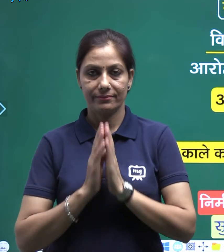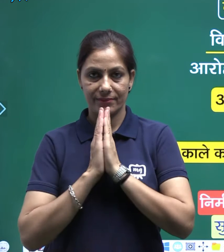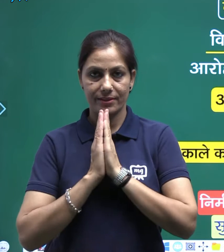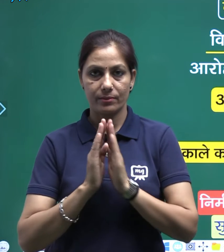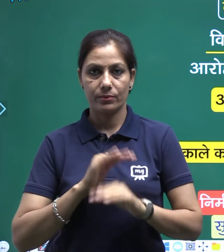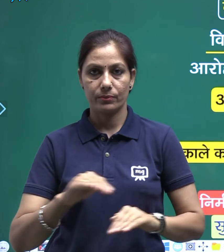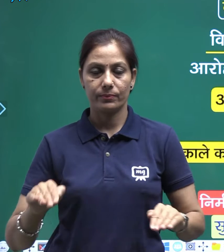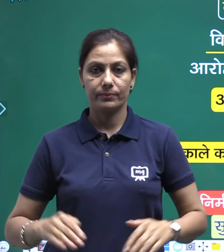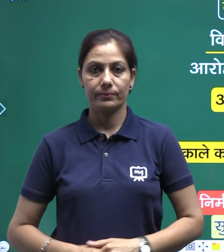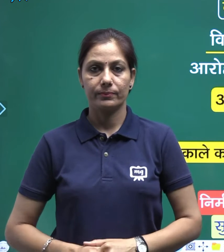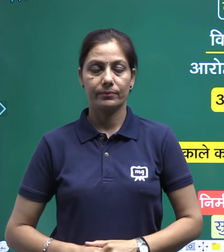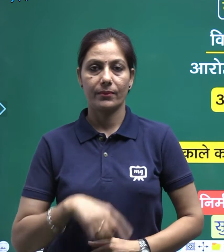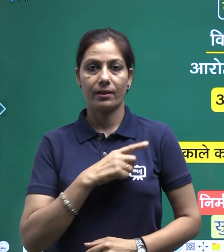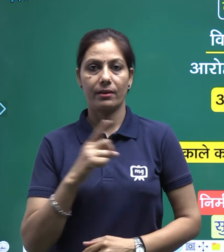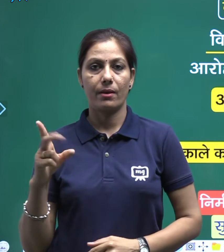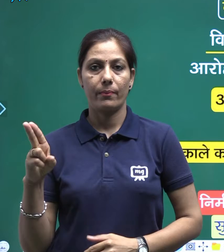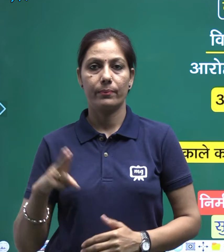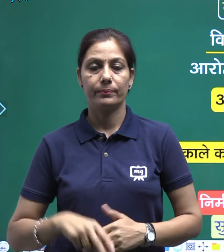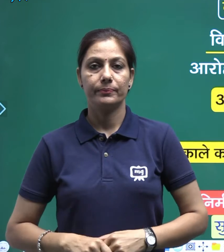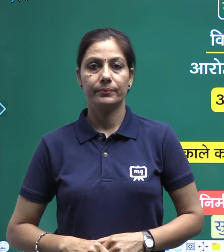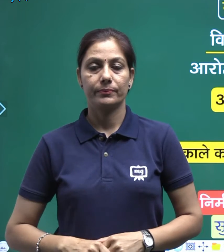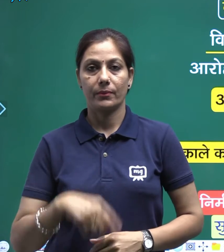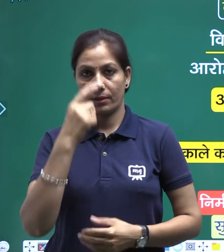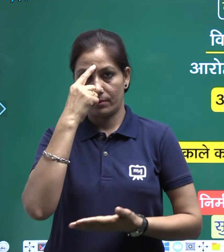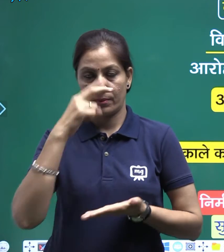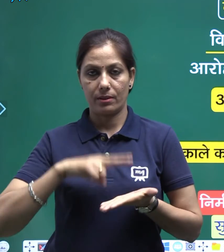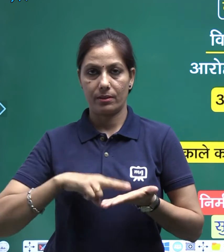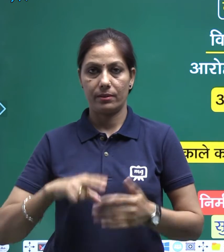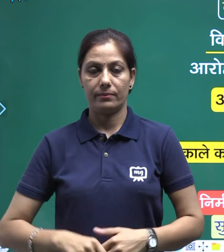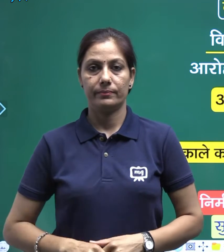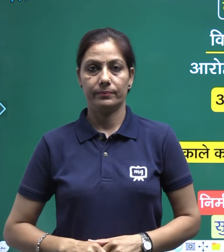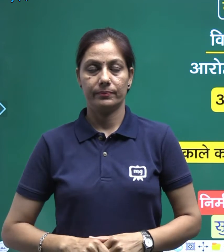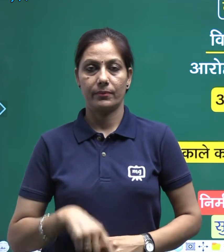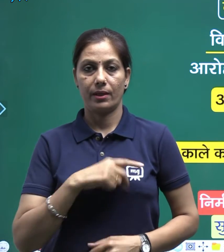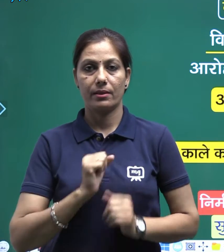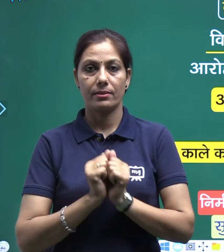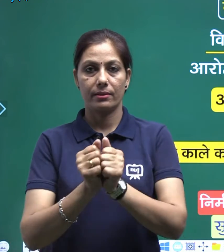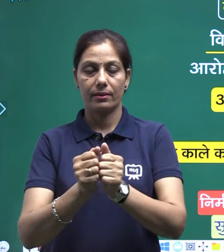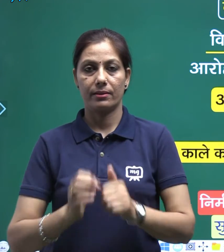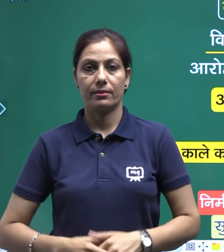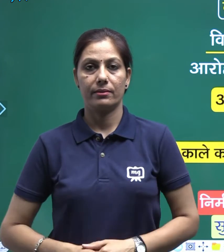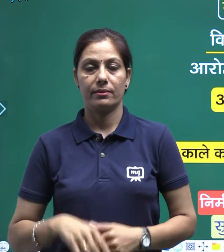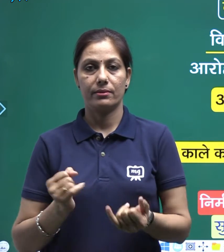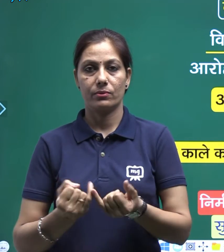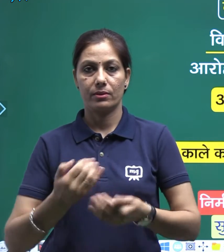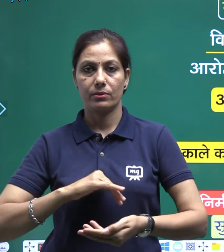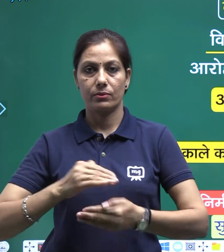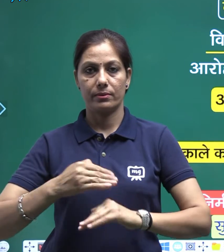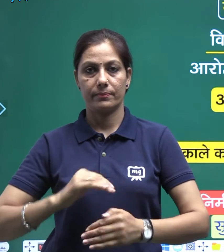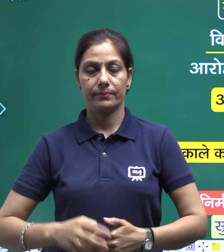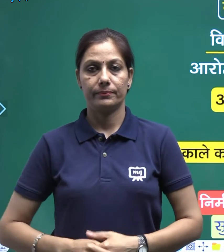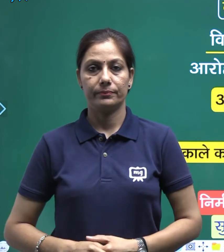नमस्कार बच्चों, मेरा नाम निर्मल कुमार गुप्ता, मेरे साथ हैं सुशीला